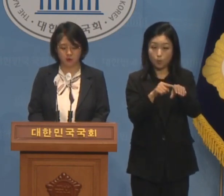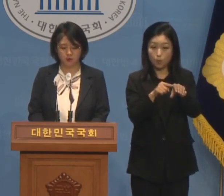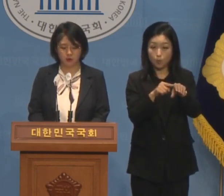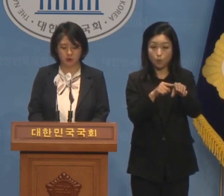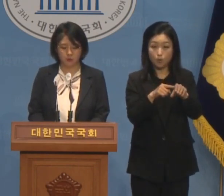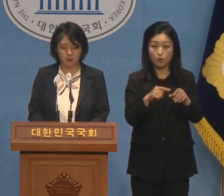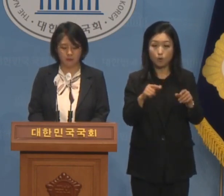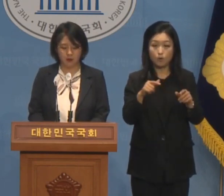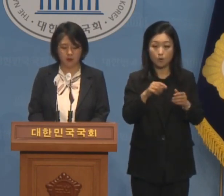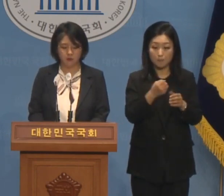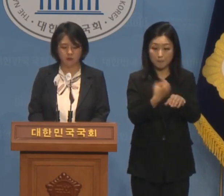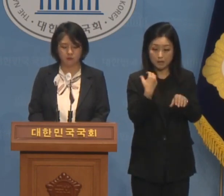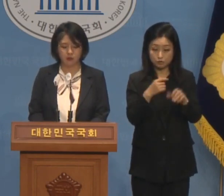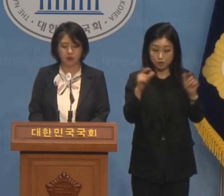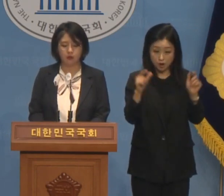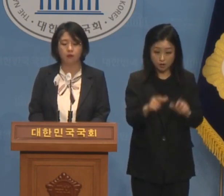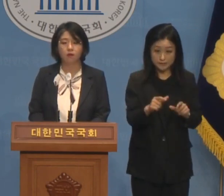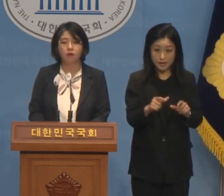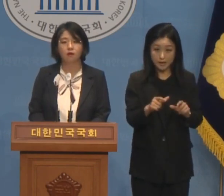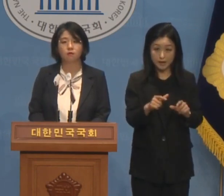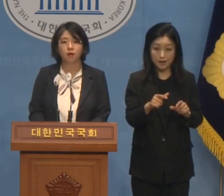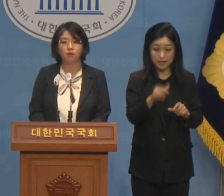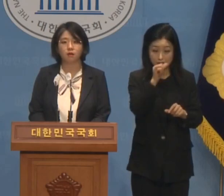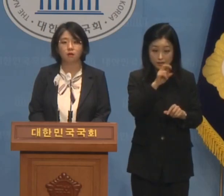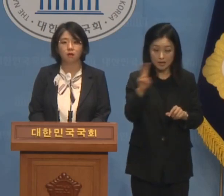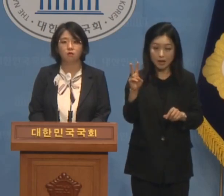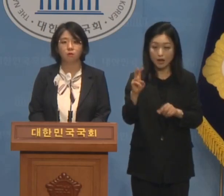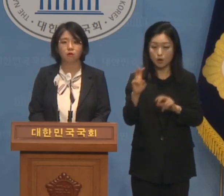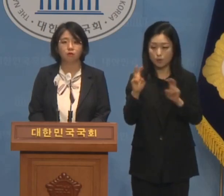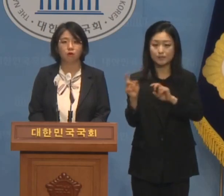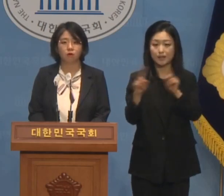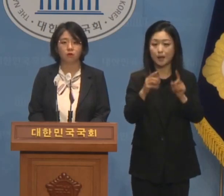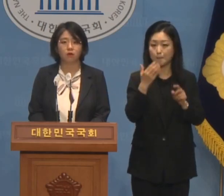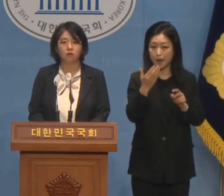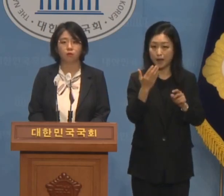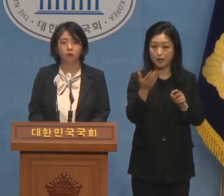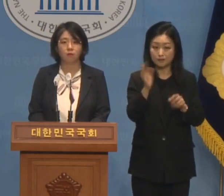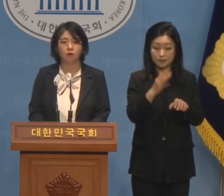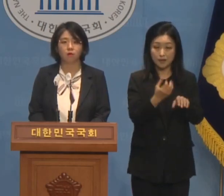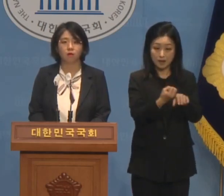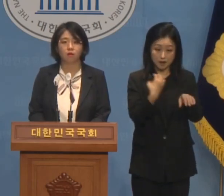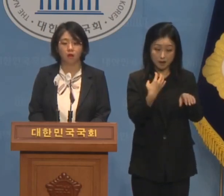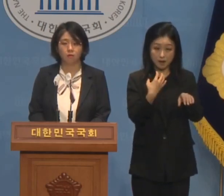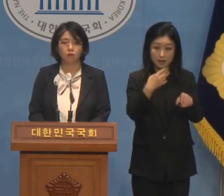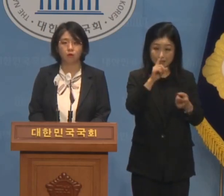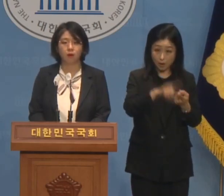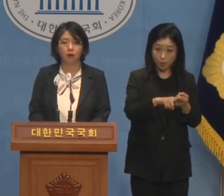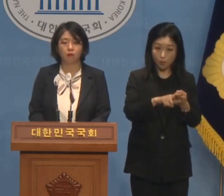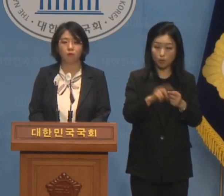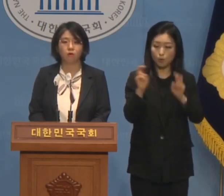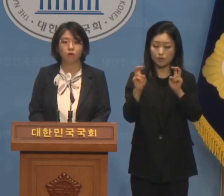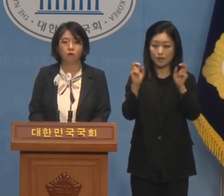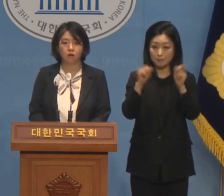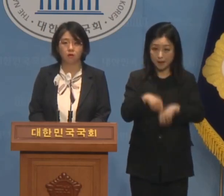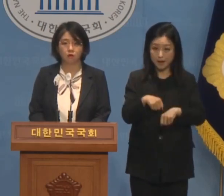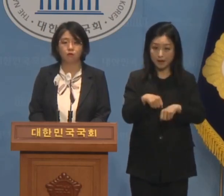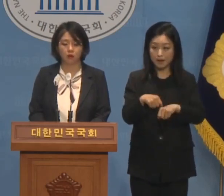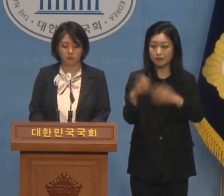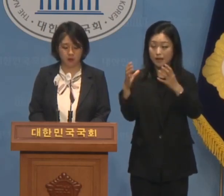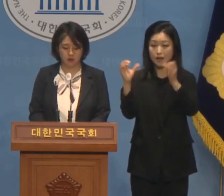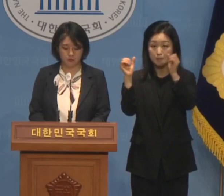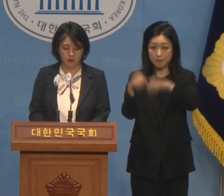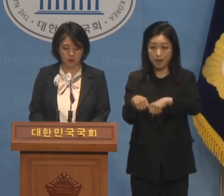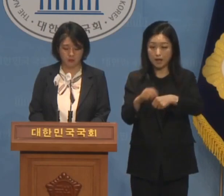망할 것이라고 반발하고 있습니다. 하지만 탄소 배출을 억제하지 못하면 대한민국이 망하고